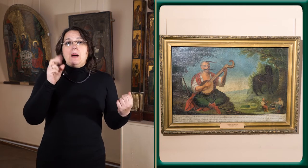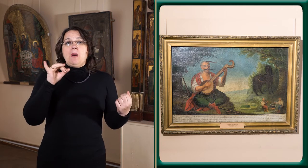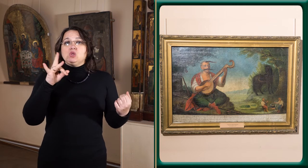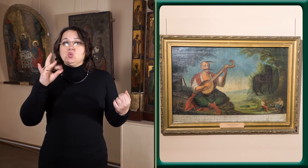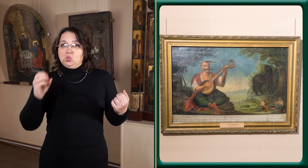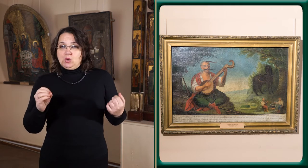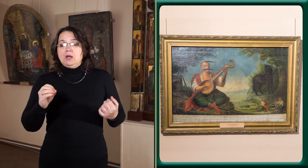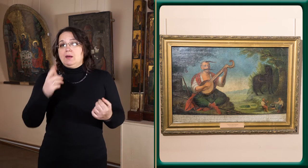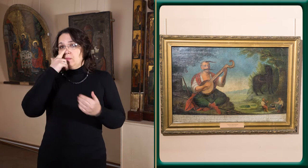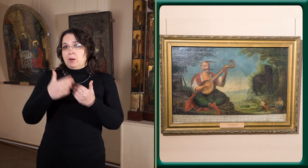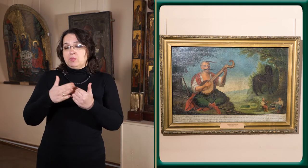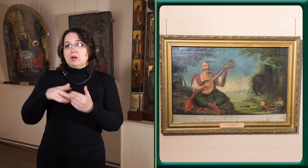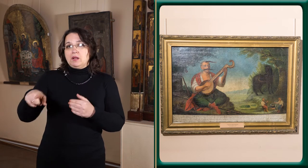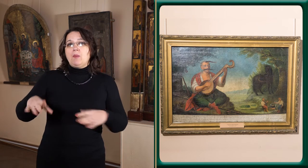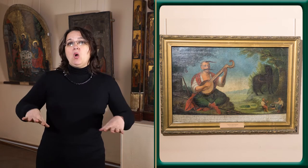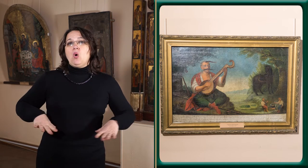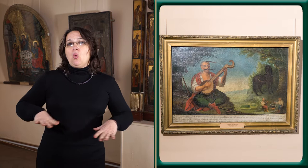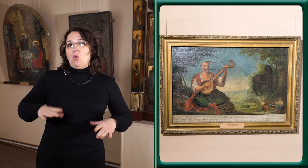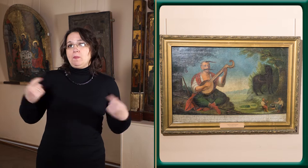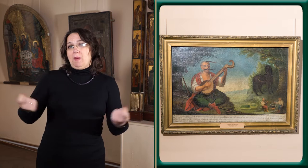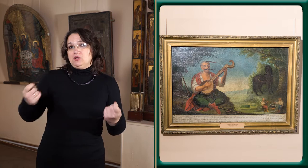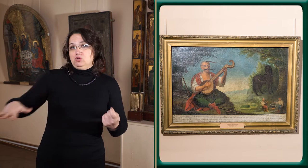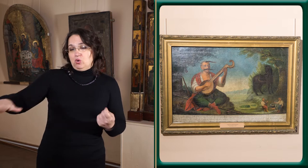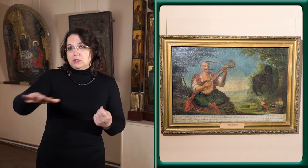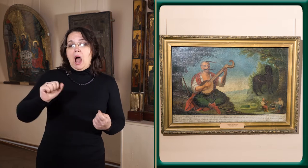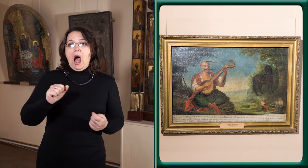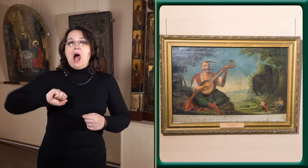бандуре. Неподалеку пасется его верный друг конь, а друзья